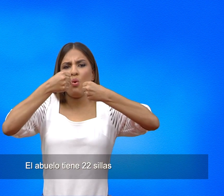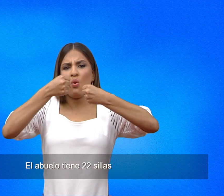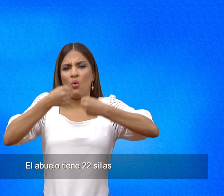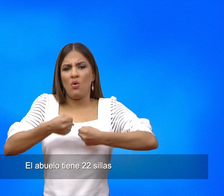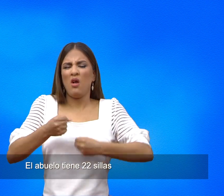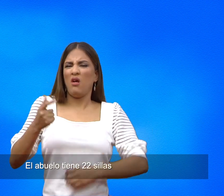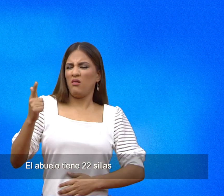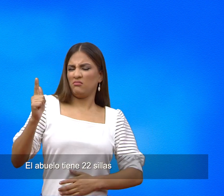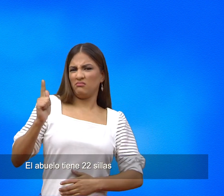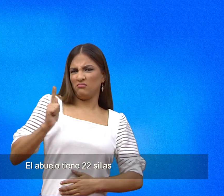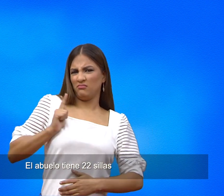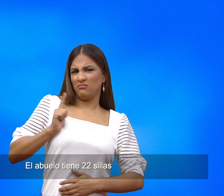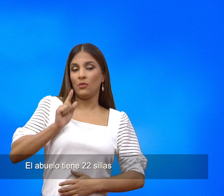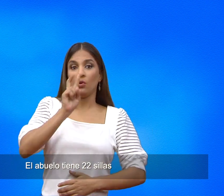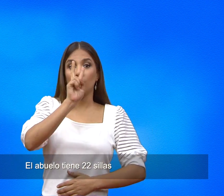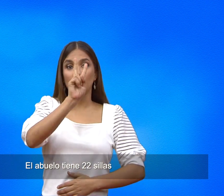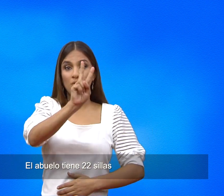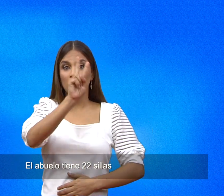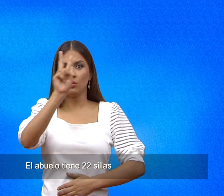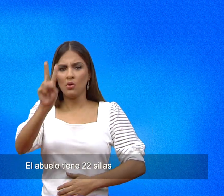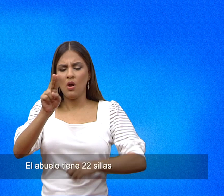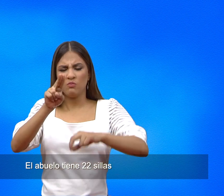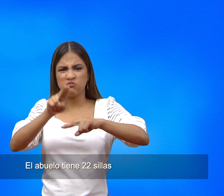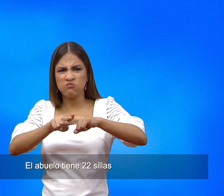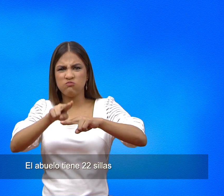el abuelo tiene 22 sillas